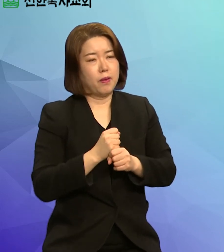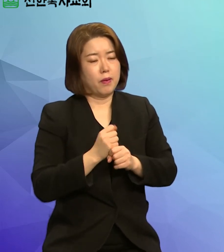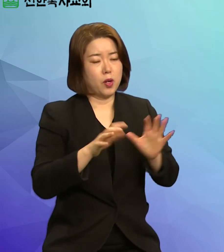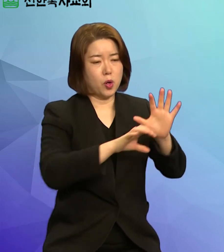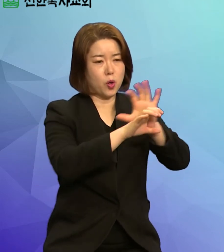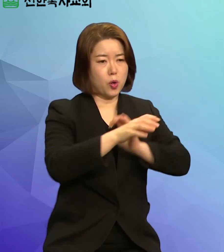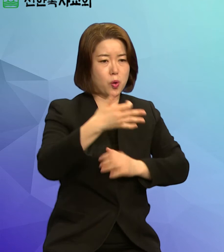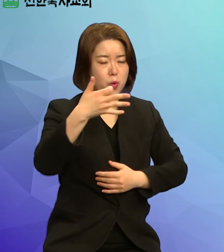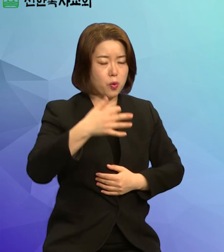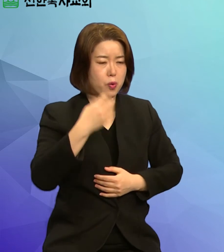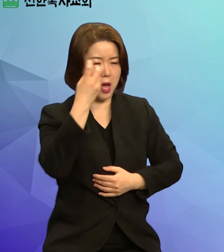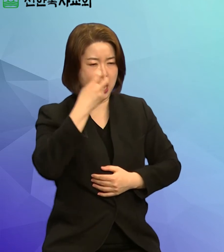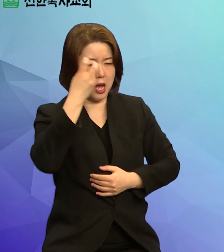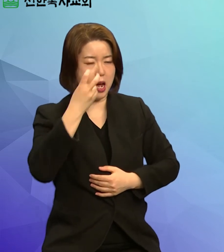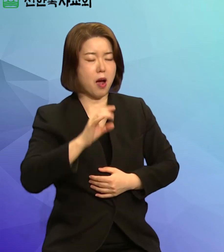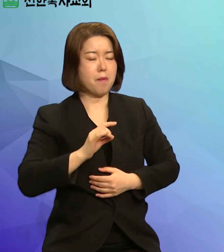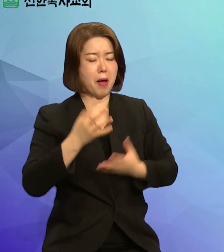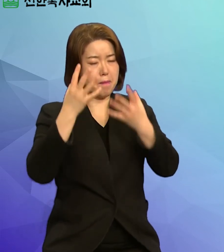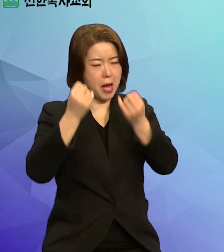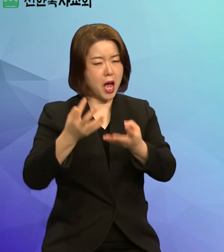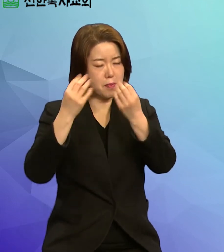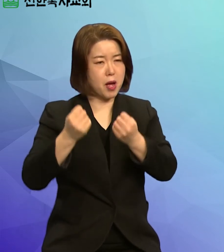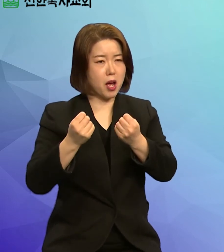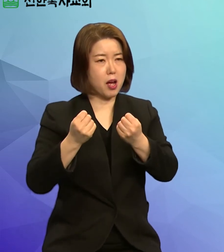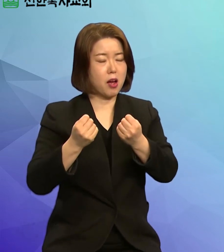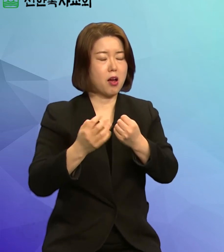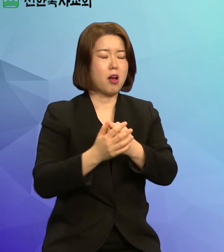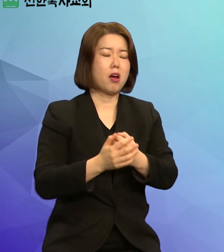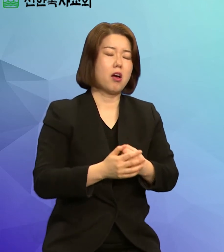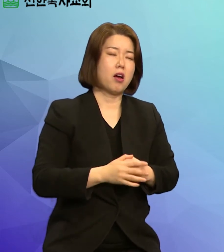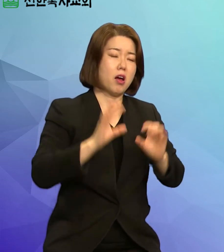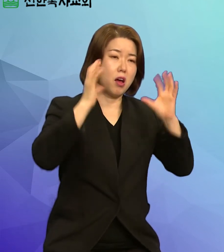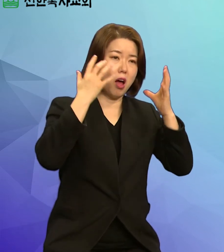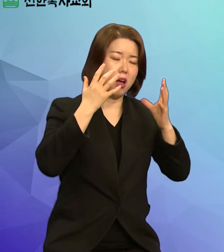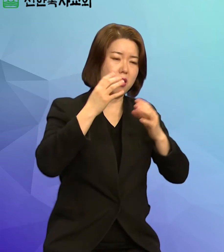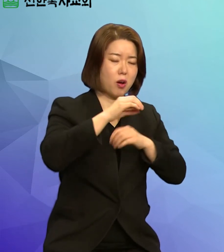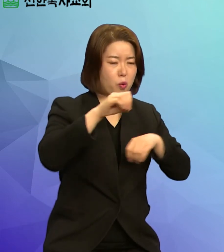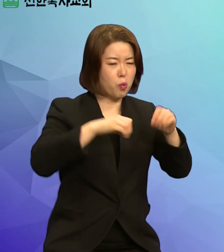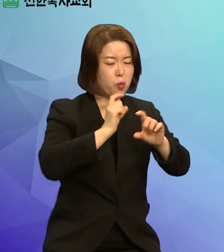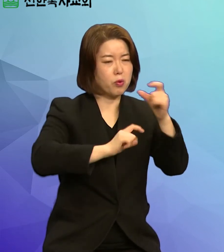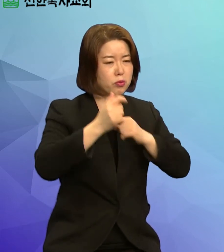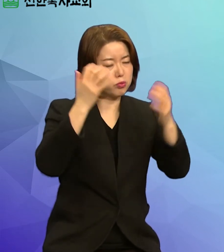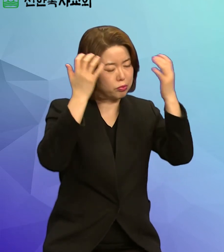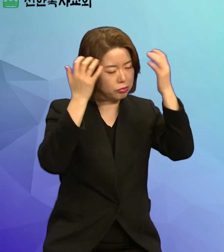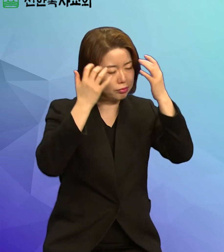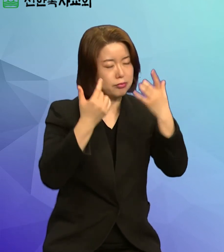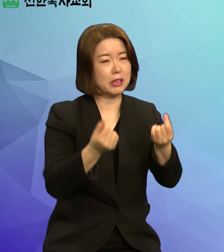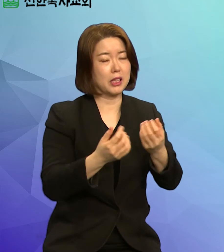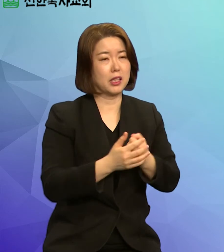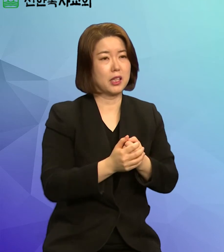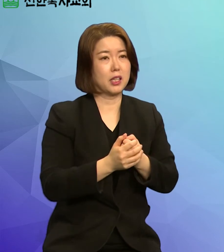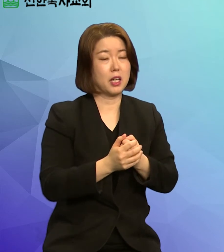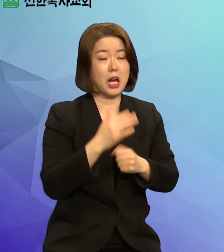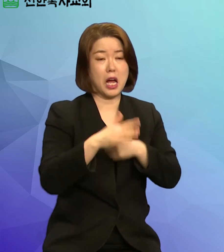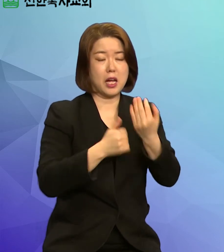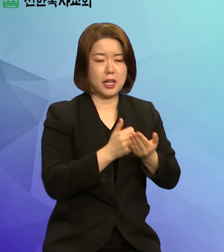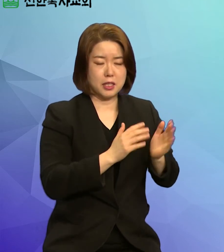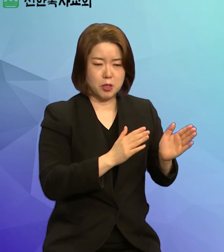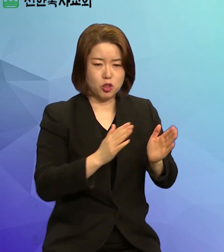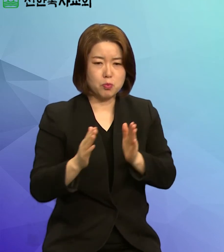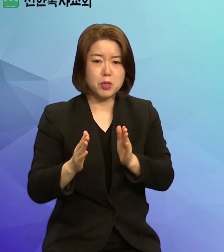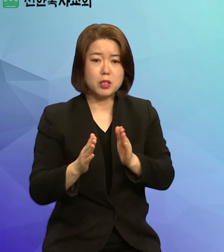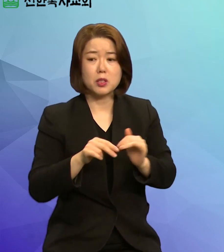검사만 수없이 하면서 아이만 고생시킨 거 아닌지, 하나님께서 예비하신 피할 길은